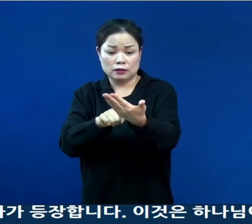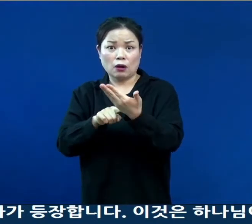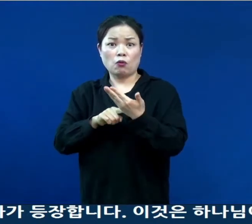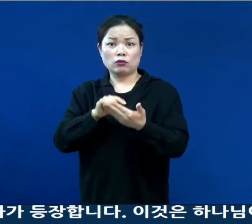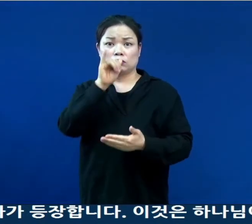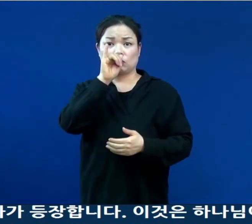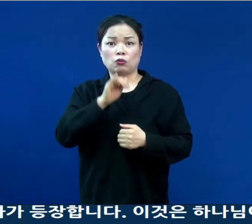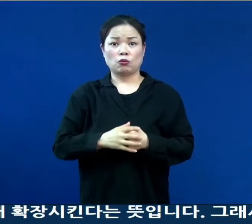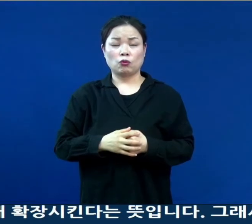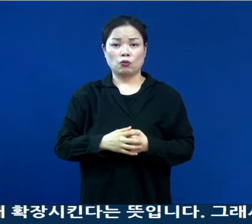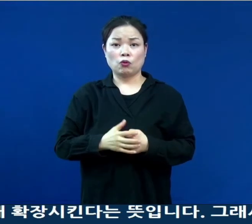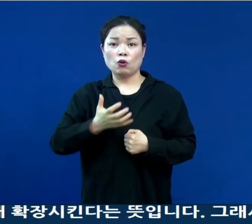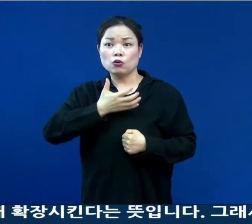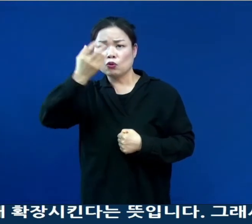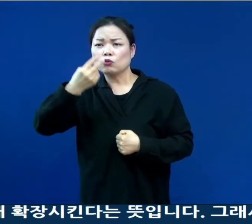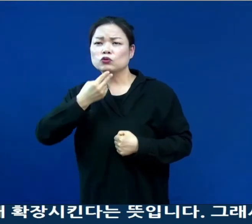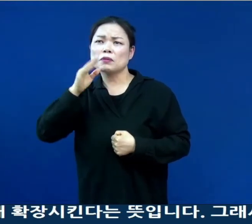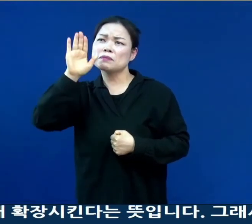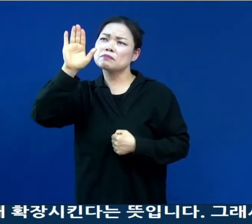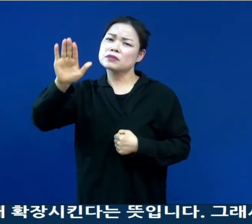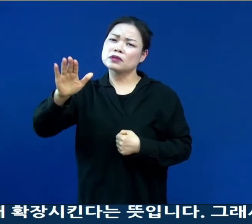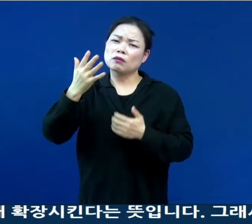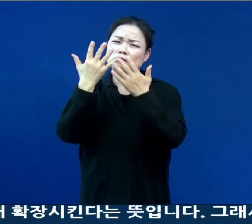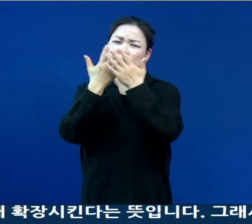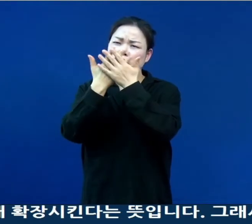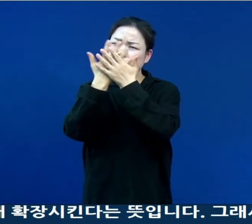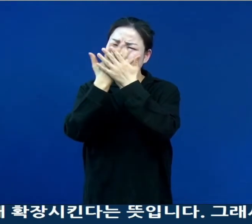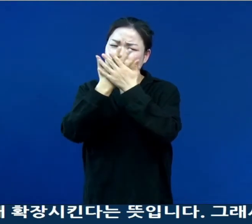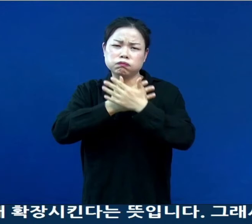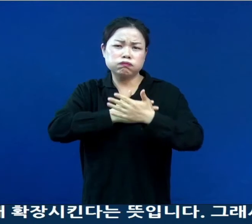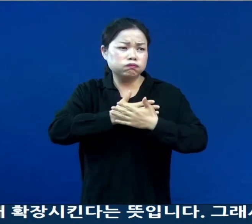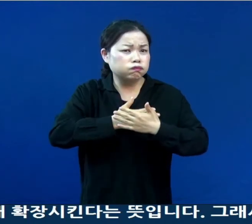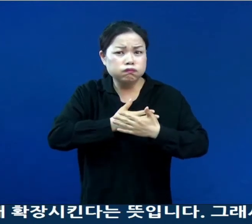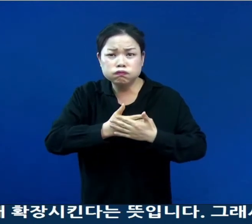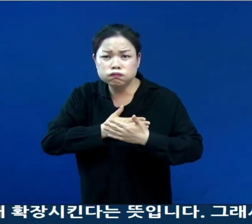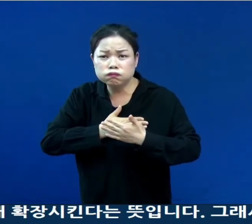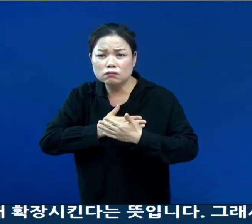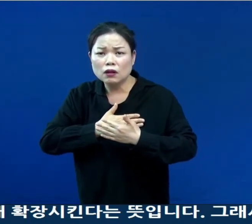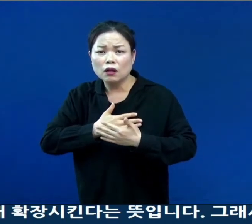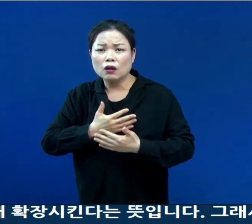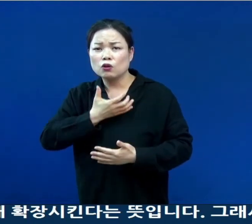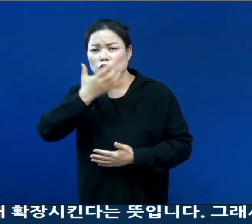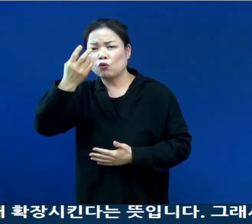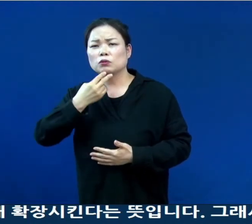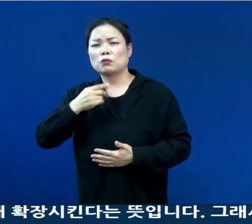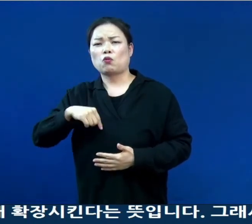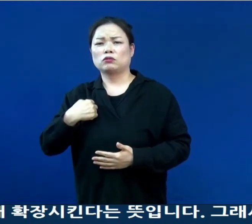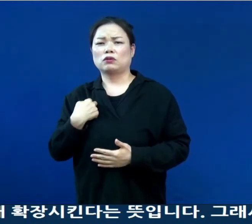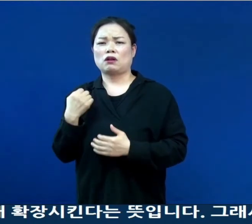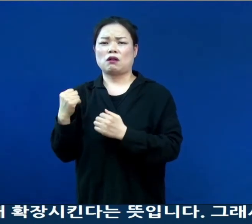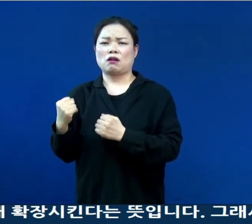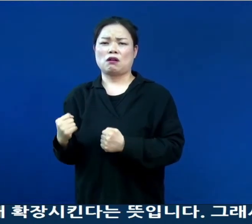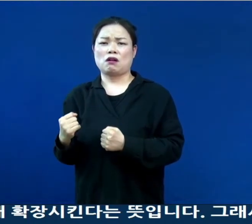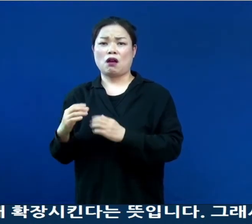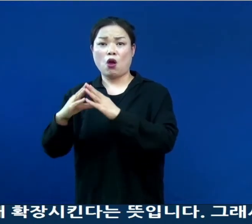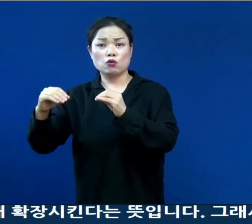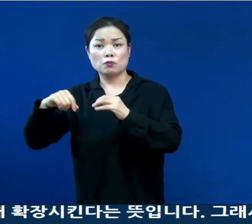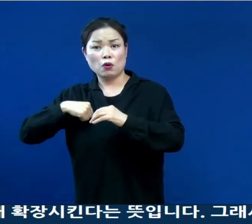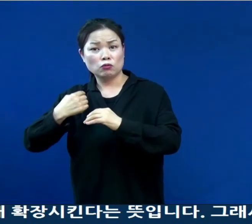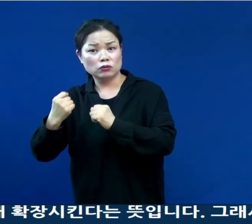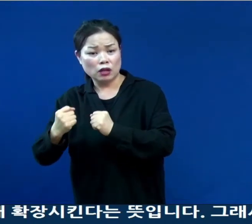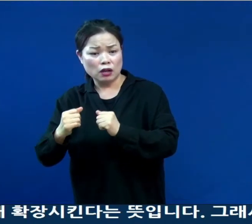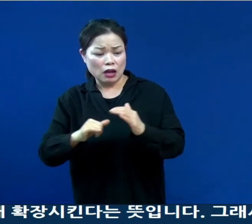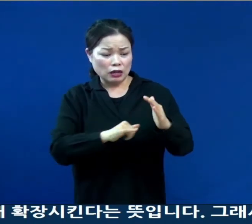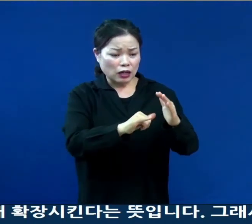것이죠. 요셉의 미래는 불안합니다. 요셉은 혼자 지금 애굽에 있습니다. 그는